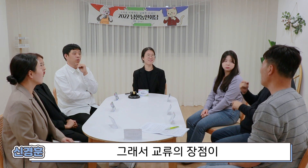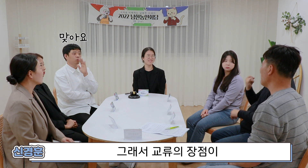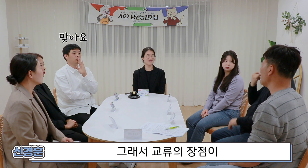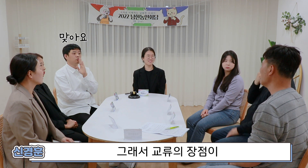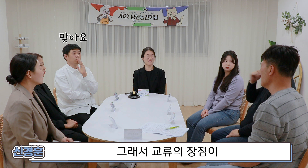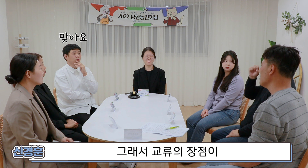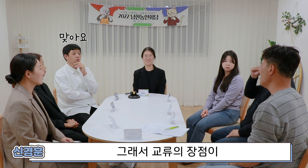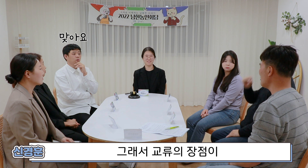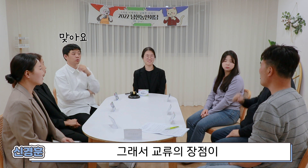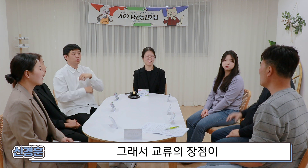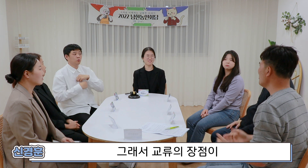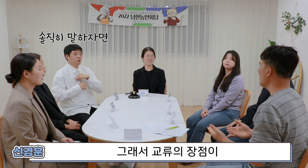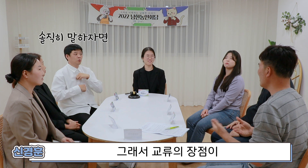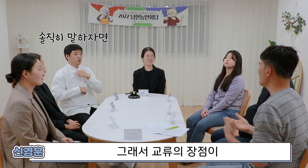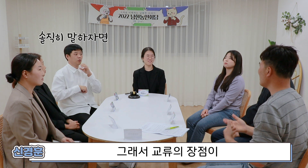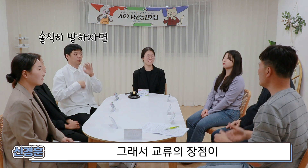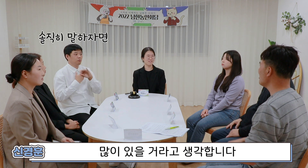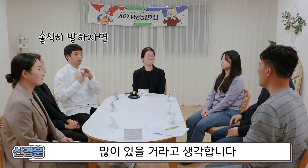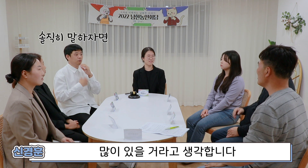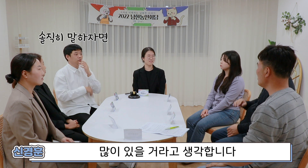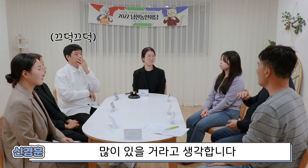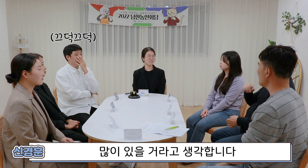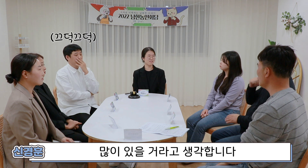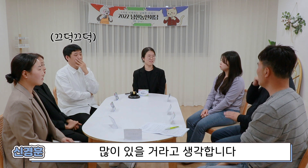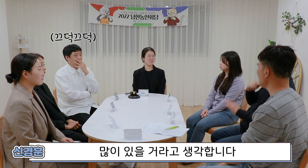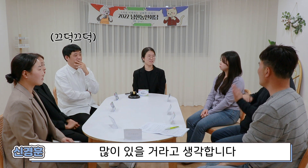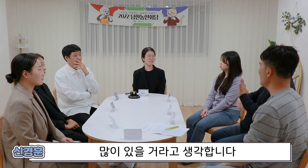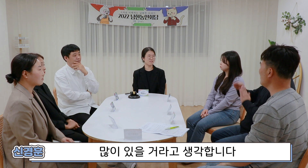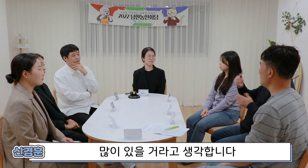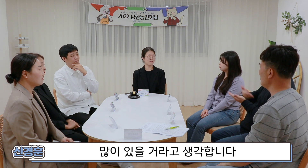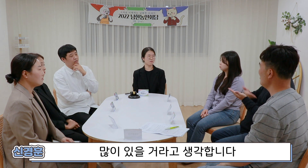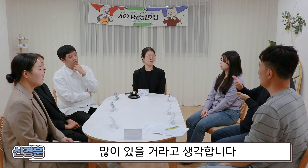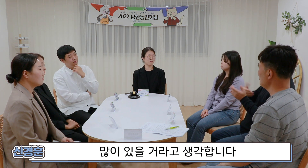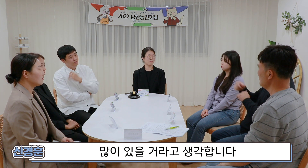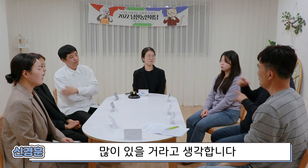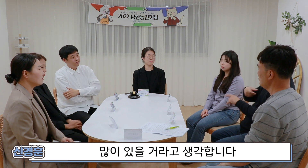그래서 교류에 그런 장점이 많이 있을 거라고 생각합니다.